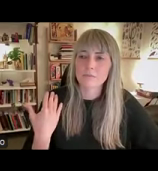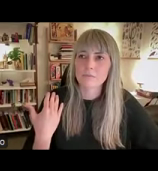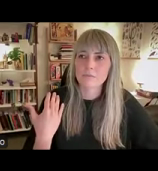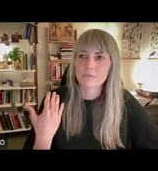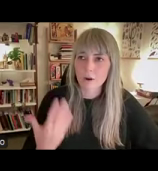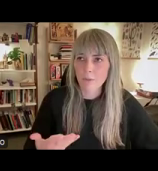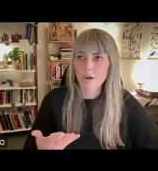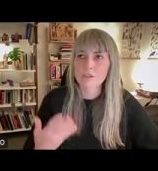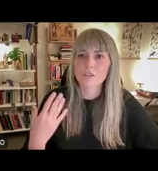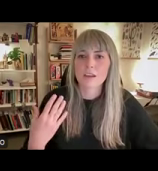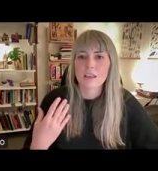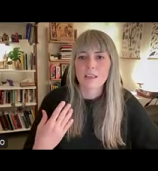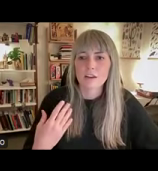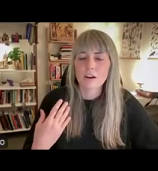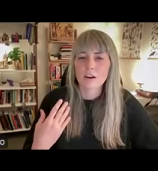hay